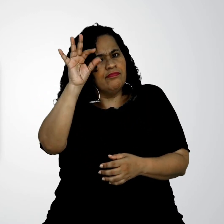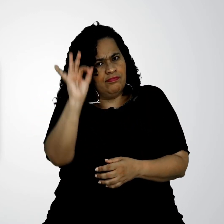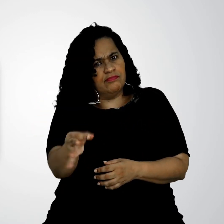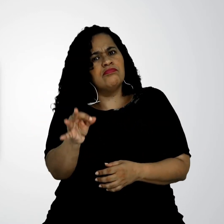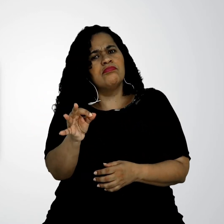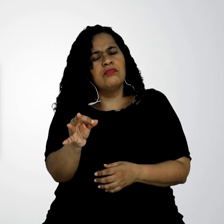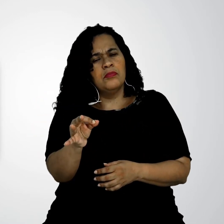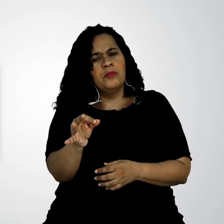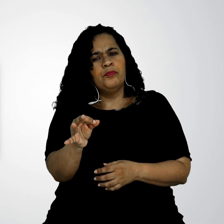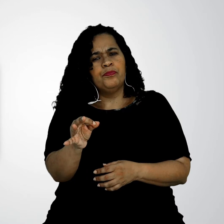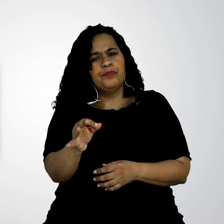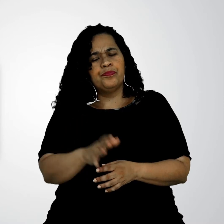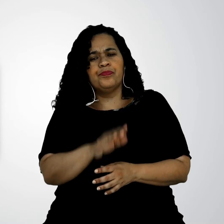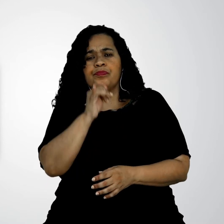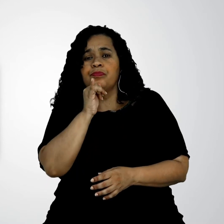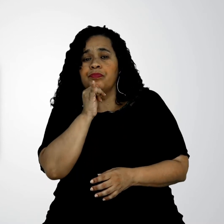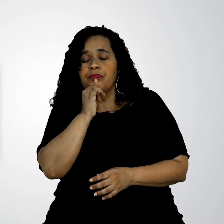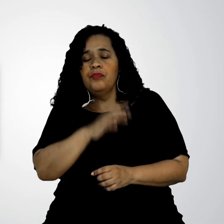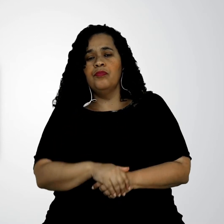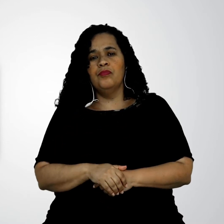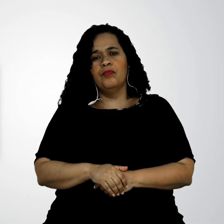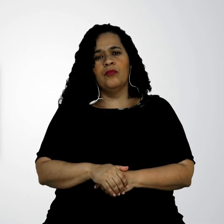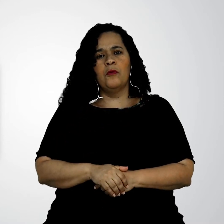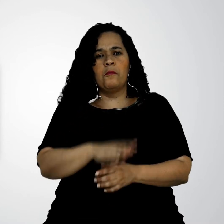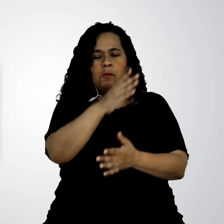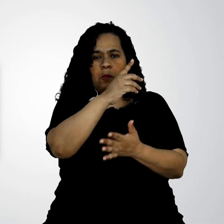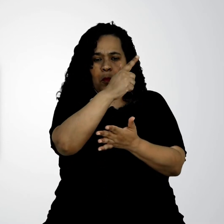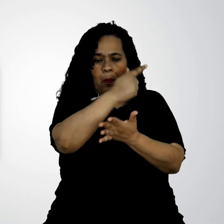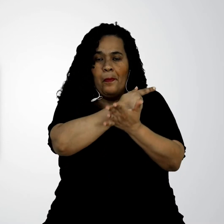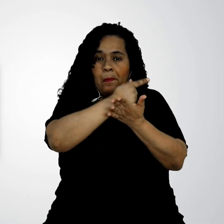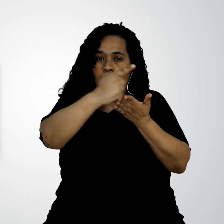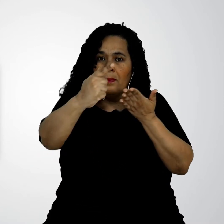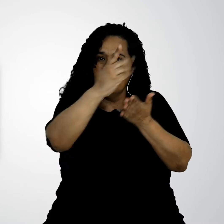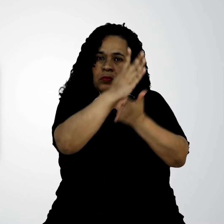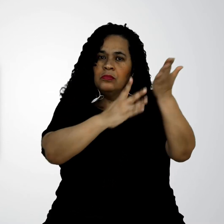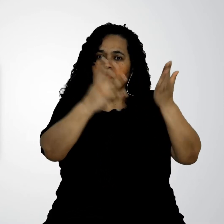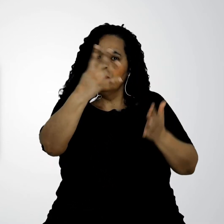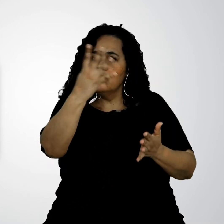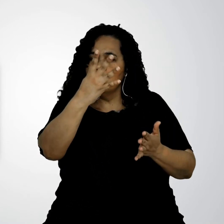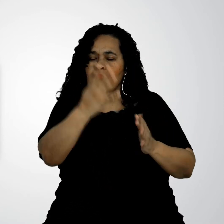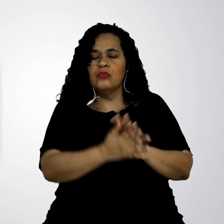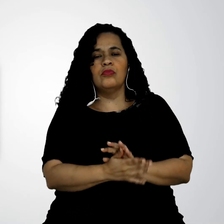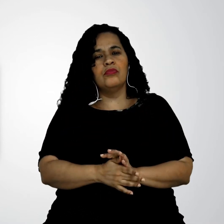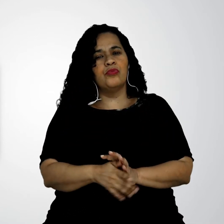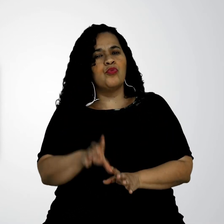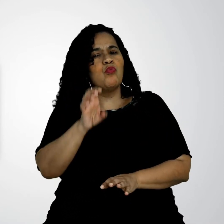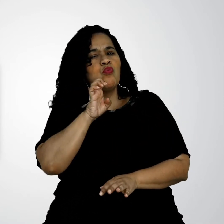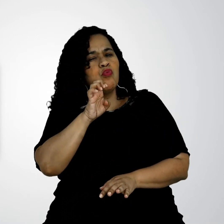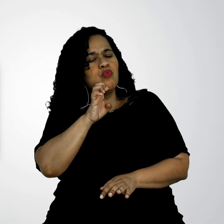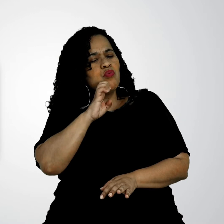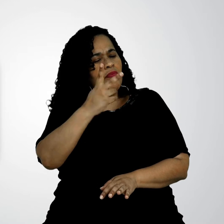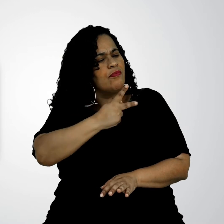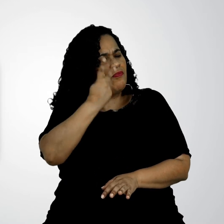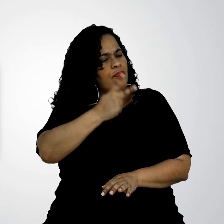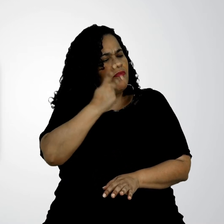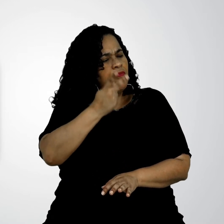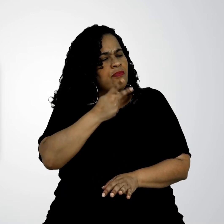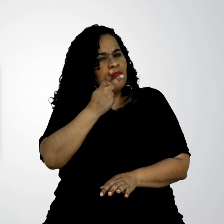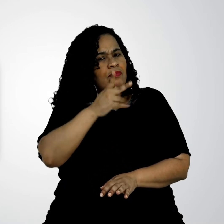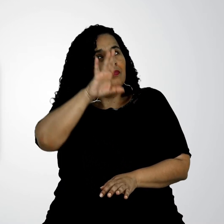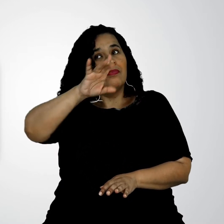fato de que quando Eva tem lá no Gênesis 4, versículo 1, o filho dela, ela fala, com o auxílio do Senhor tive um